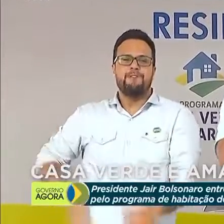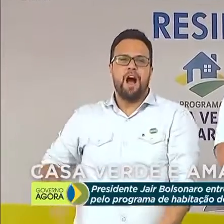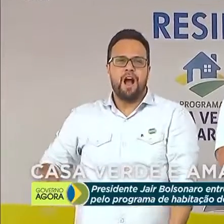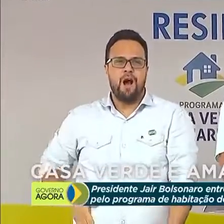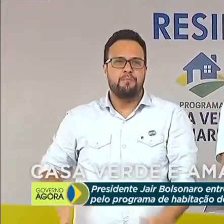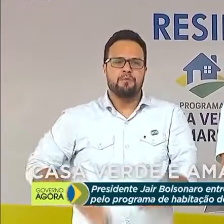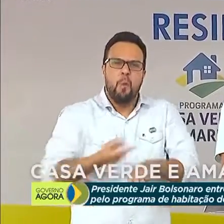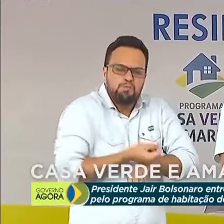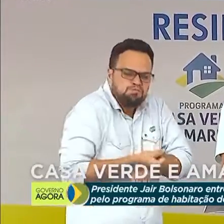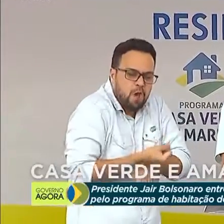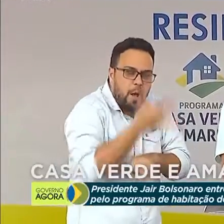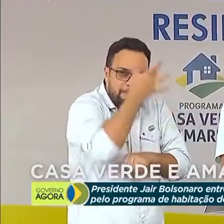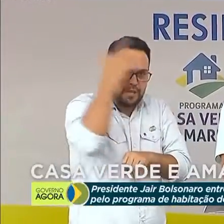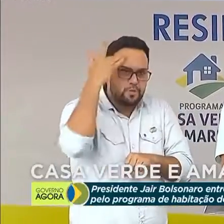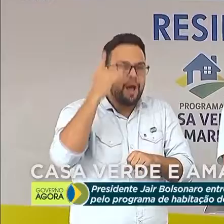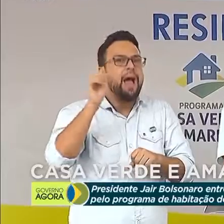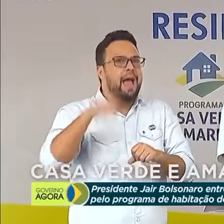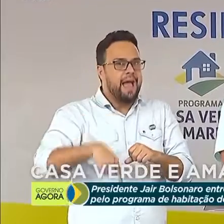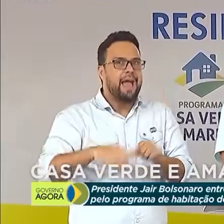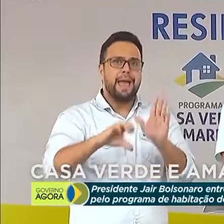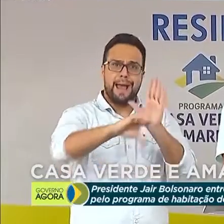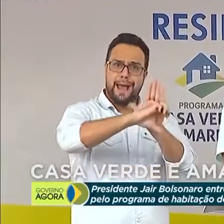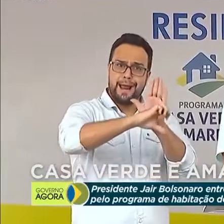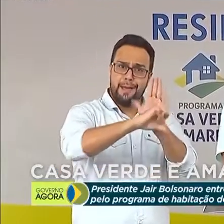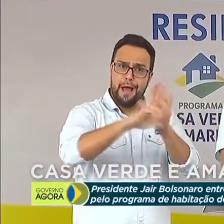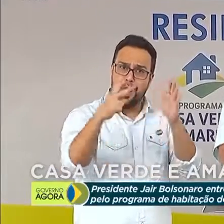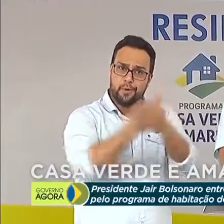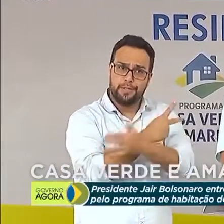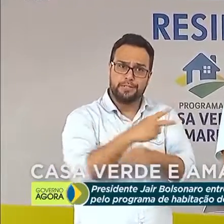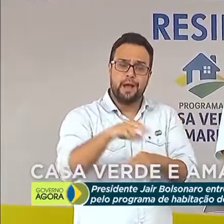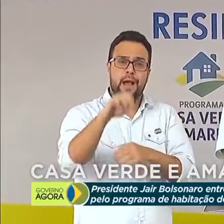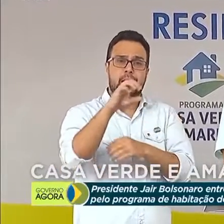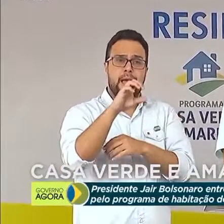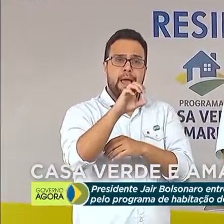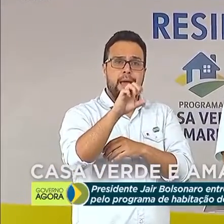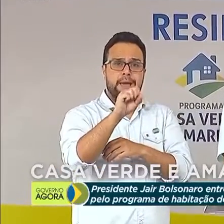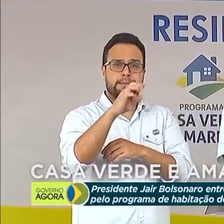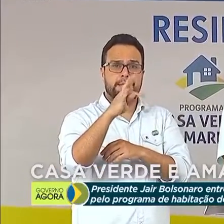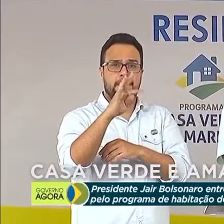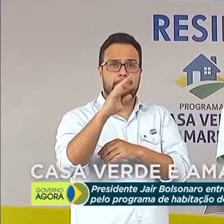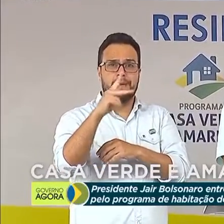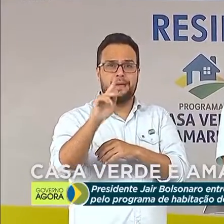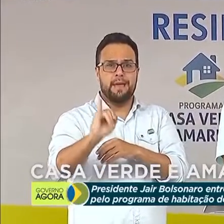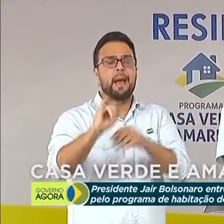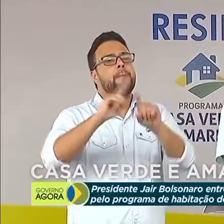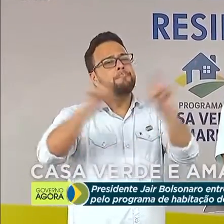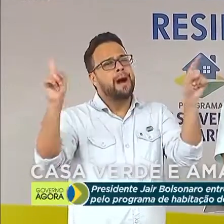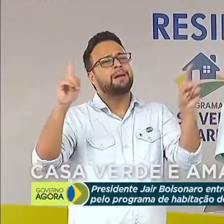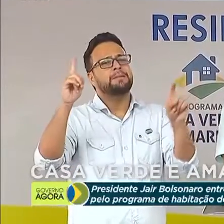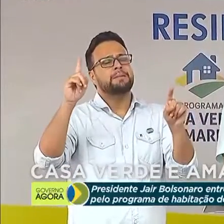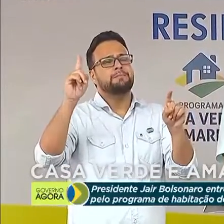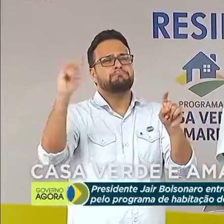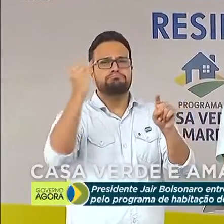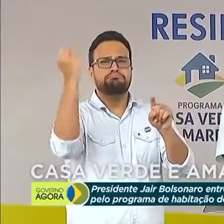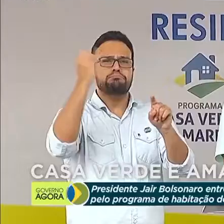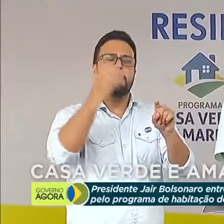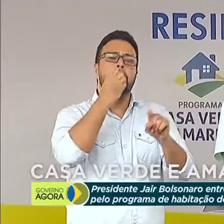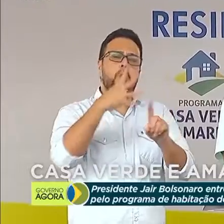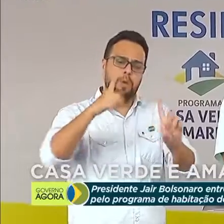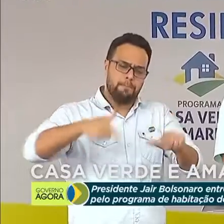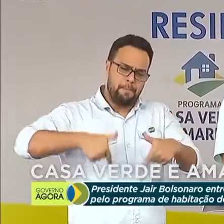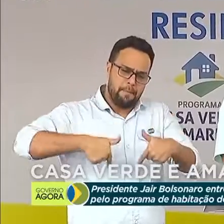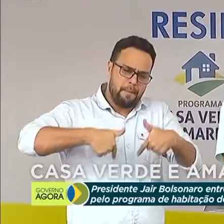país. É um crime o que vem acontecendo com essa CPI. Mas o que interessa são as boas ações, as boas